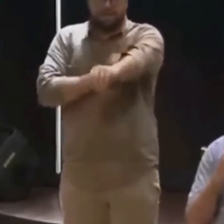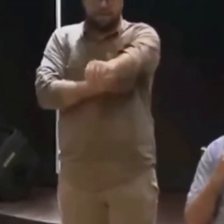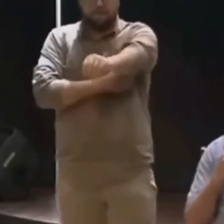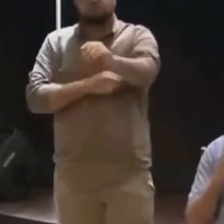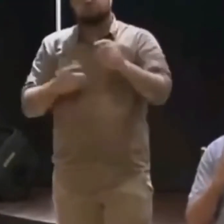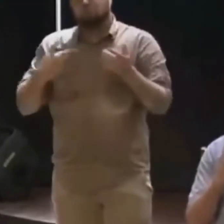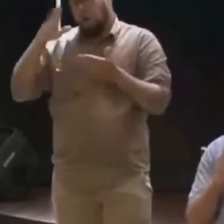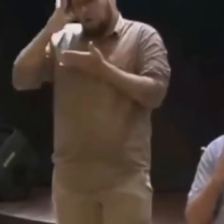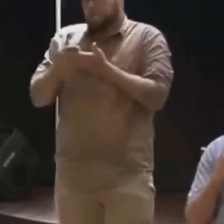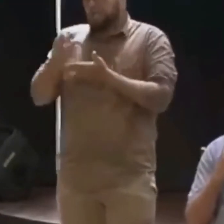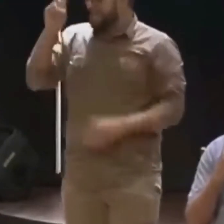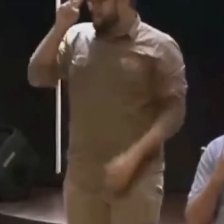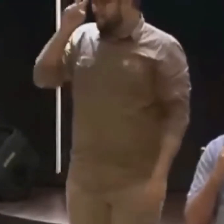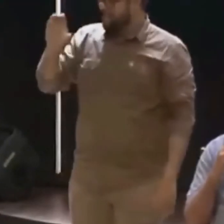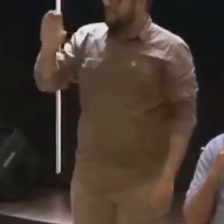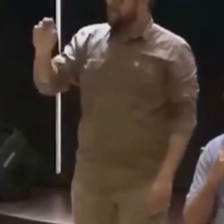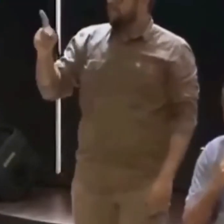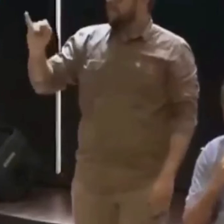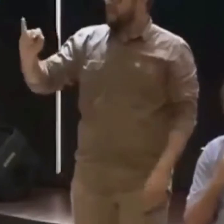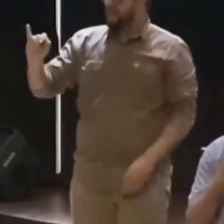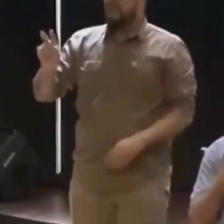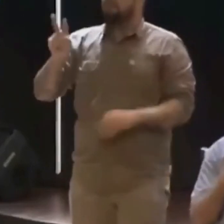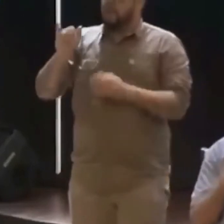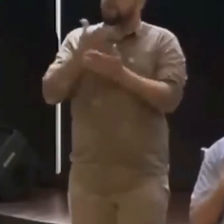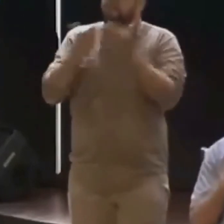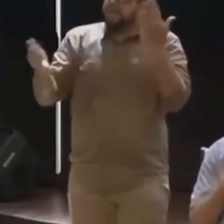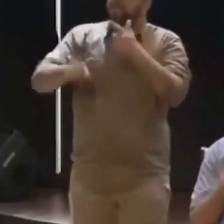segunda-feira, com a CPI, vai perder outros 30.